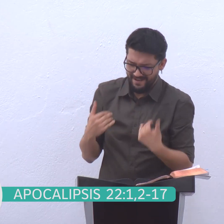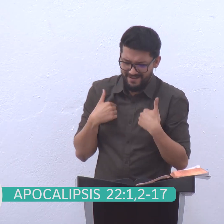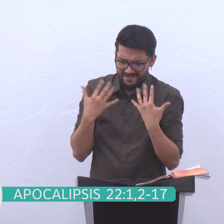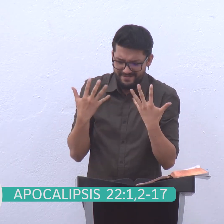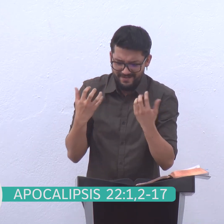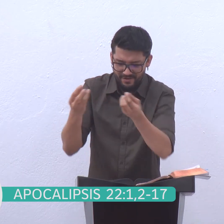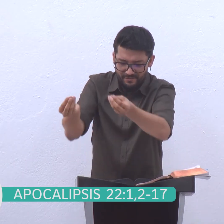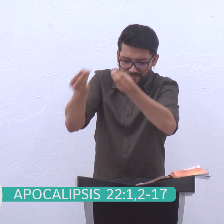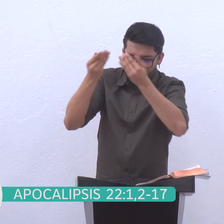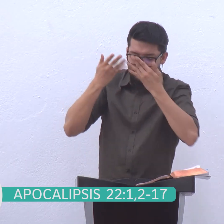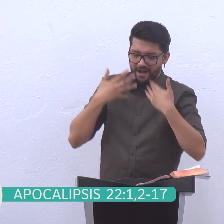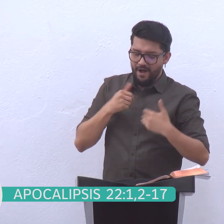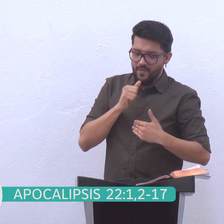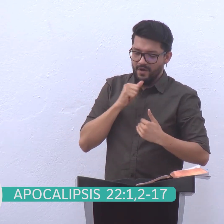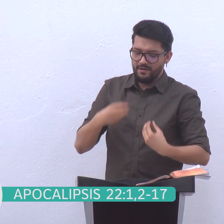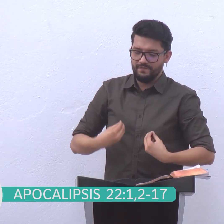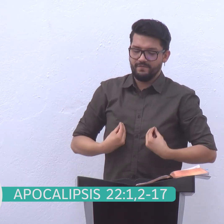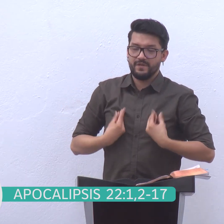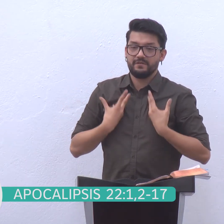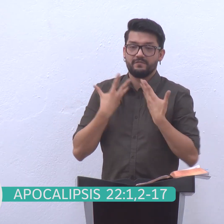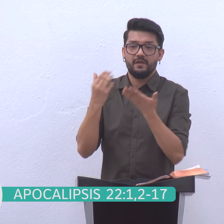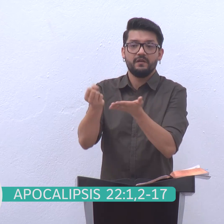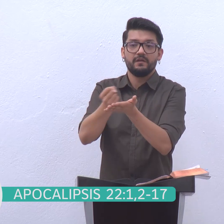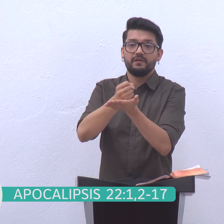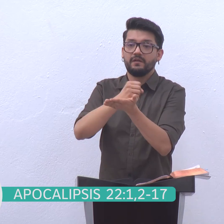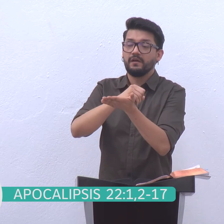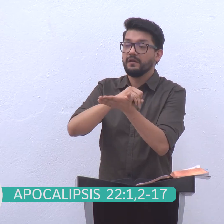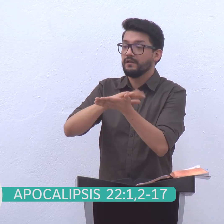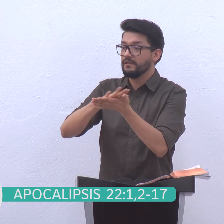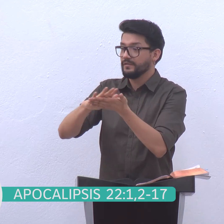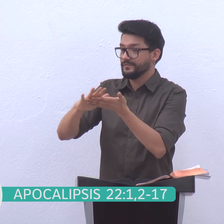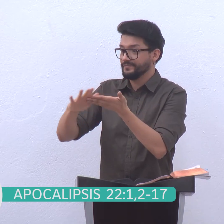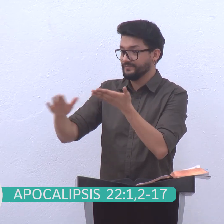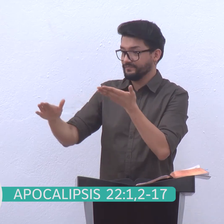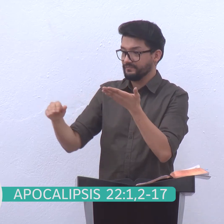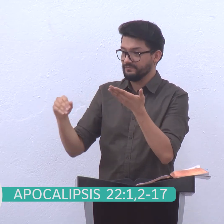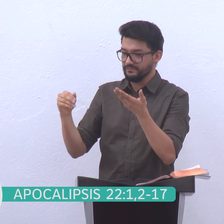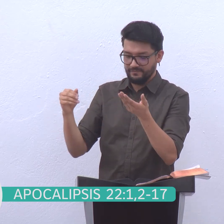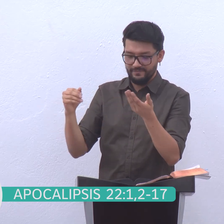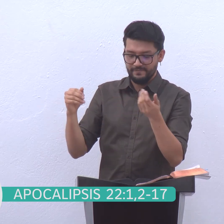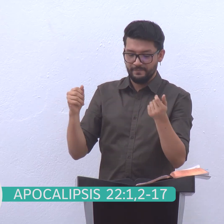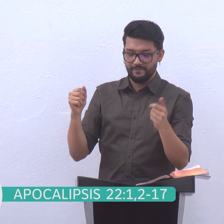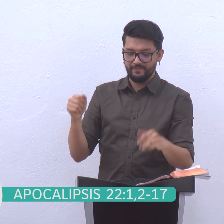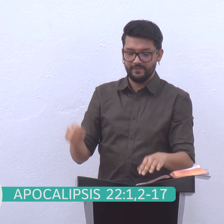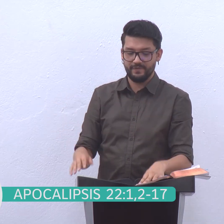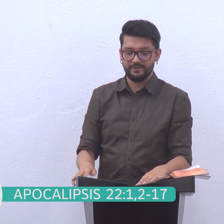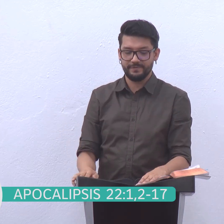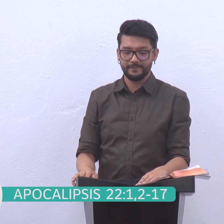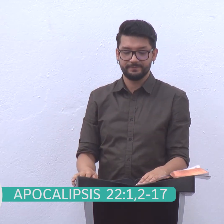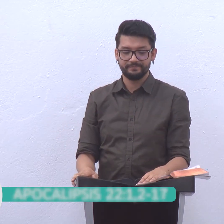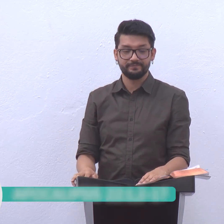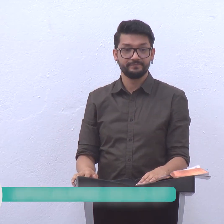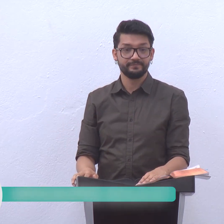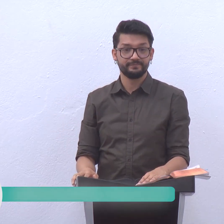ven. Y el que tiene sed, venga. Y el que quiera, tome del agua de vida